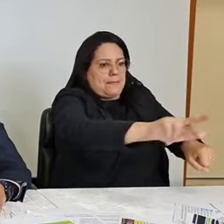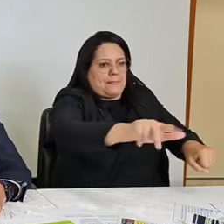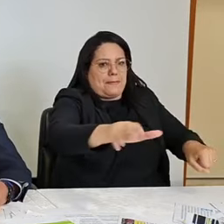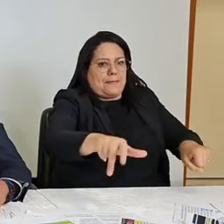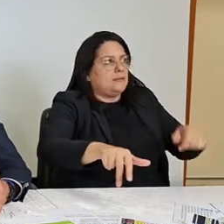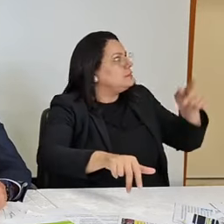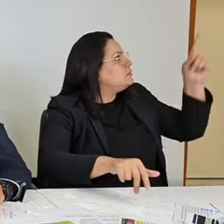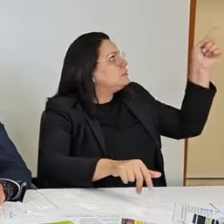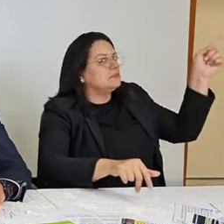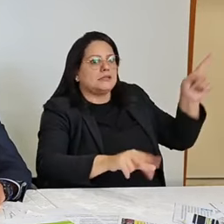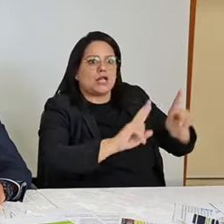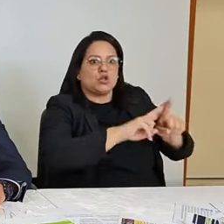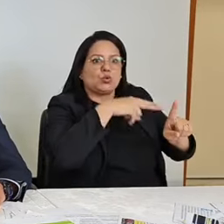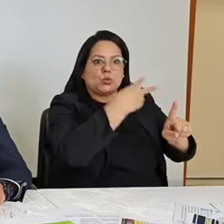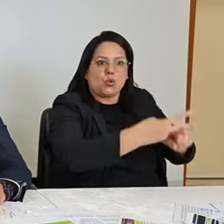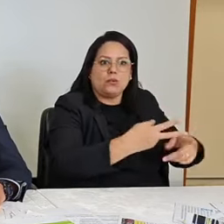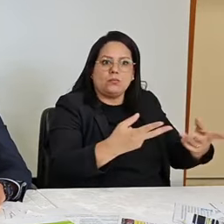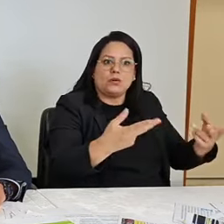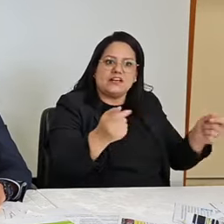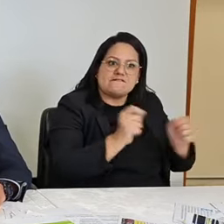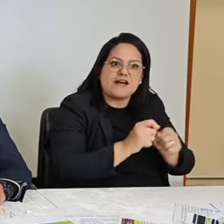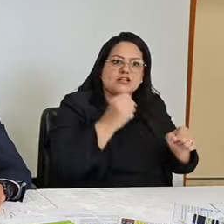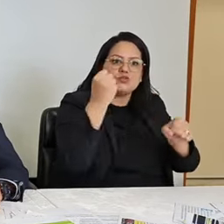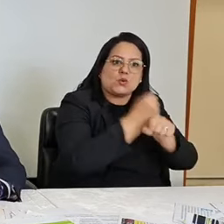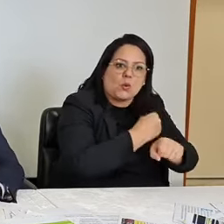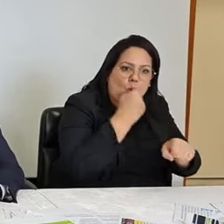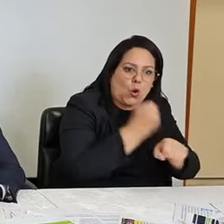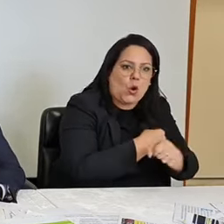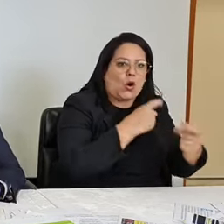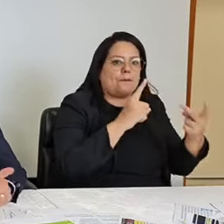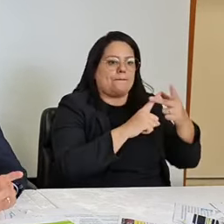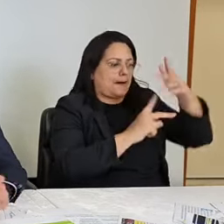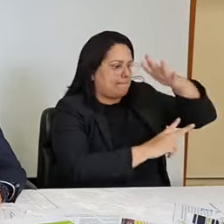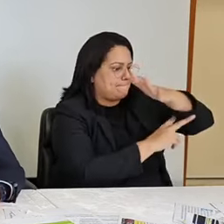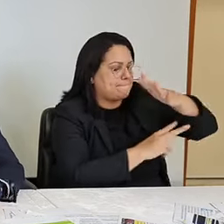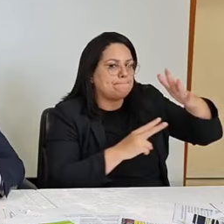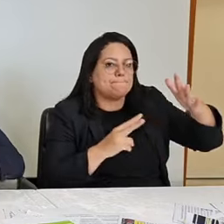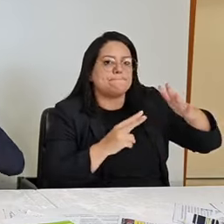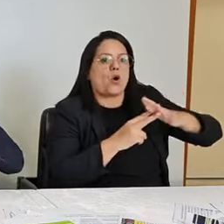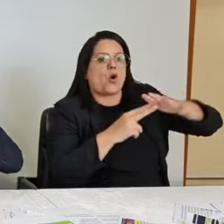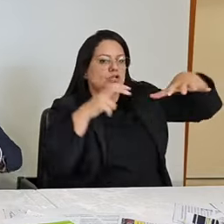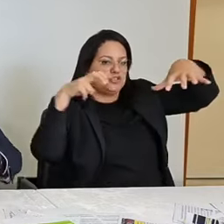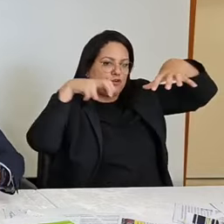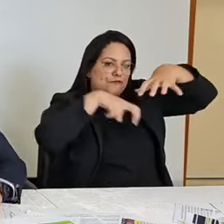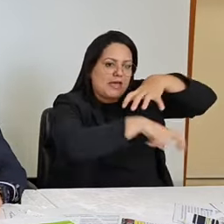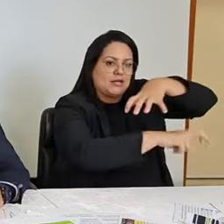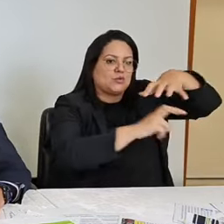todo o Brasil. Pontes, viadutos, duplicação de pista,